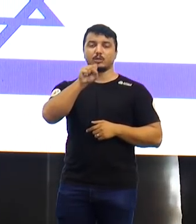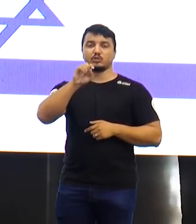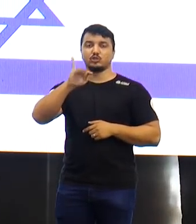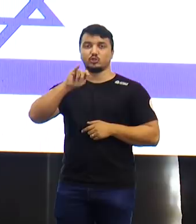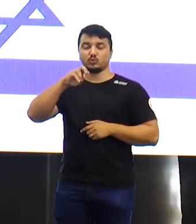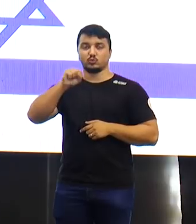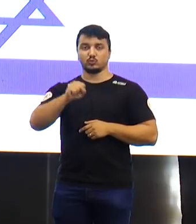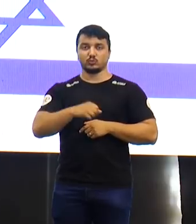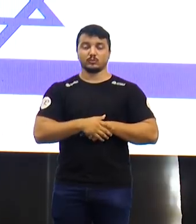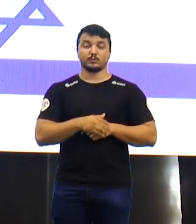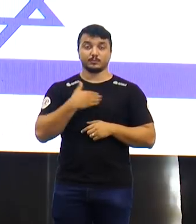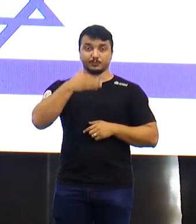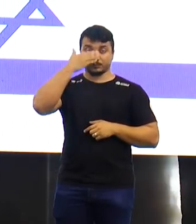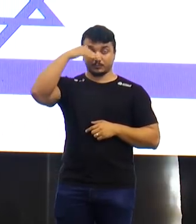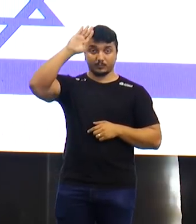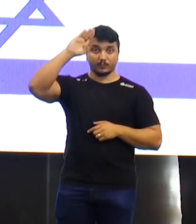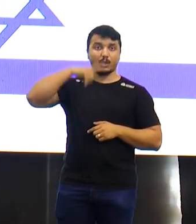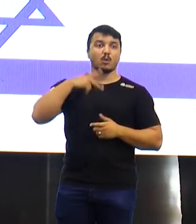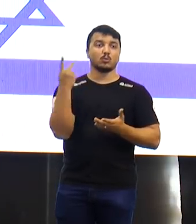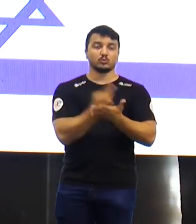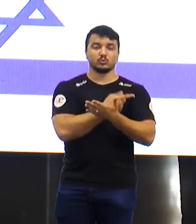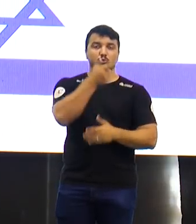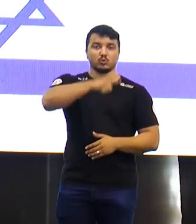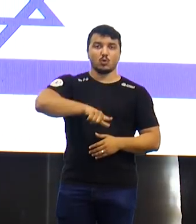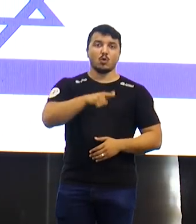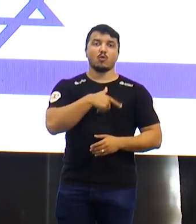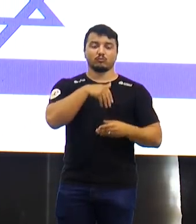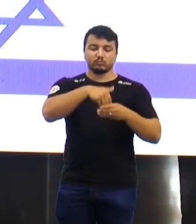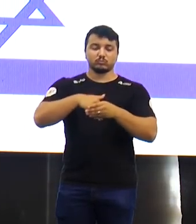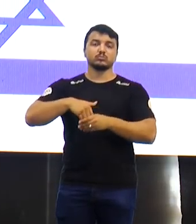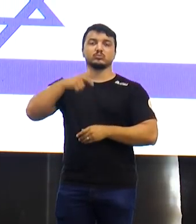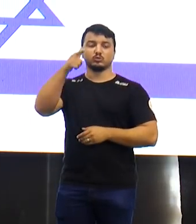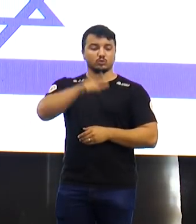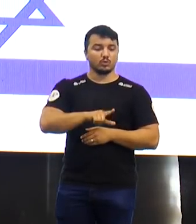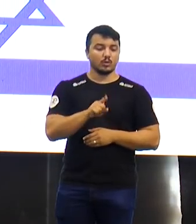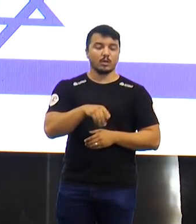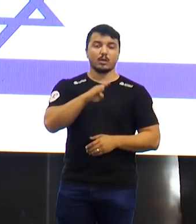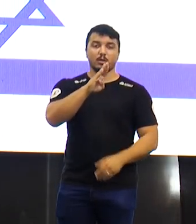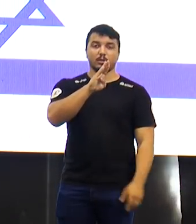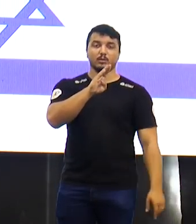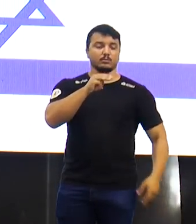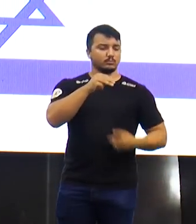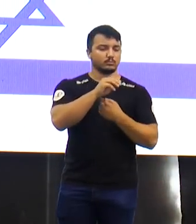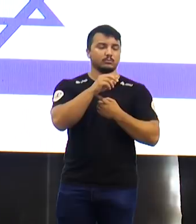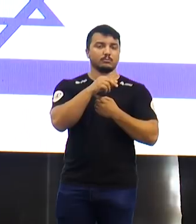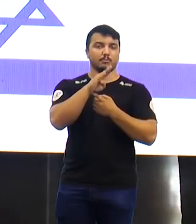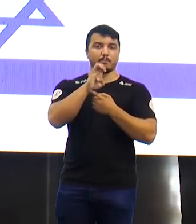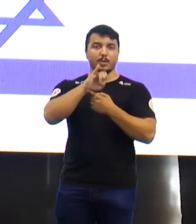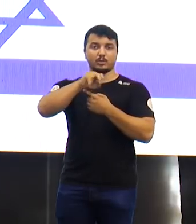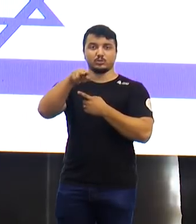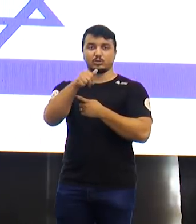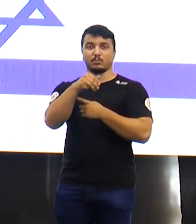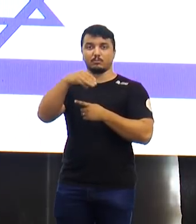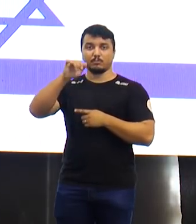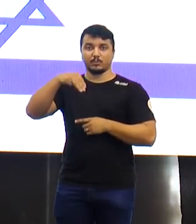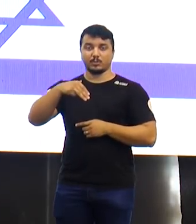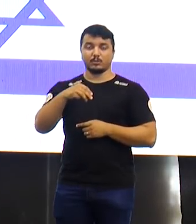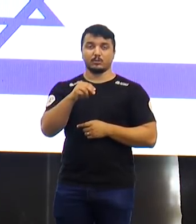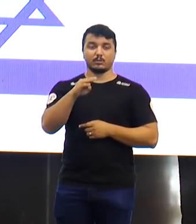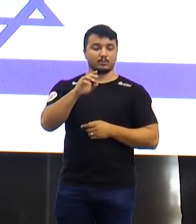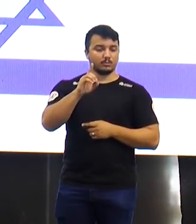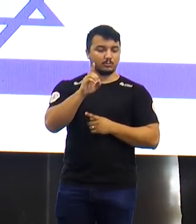agora há pouco a reeleição de Benjamin Netanyahu, certo?